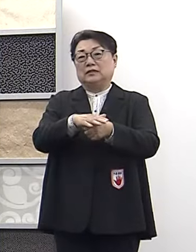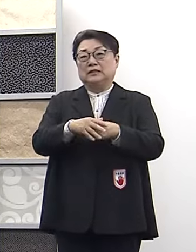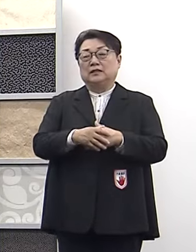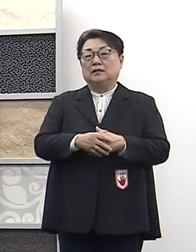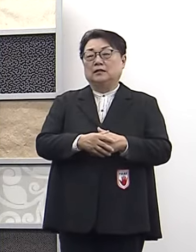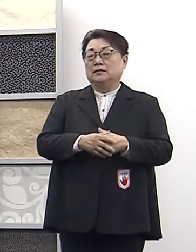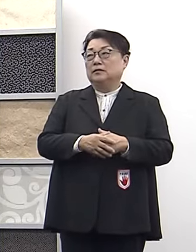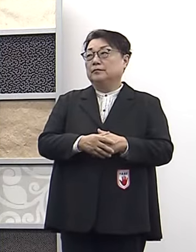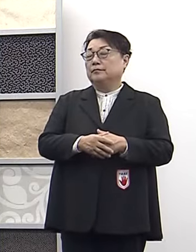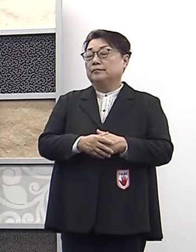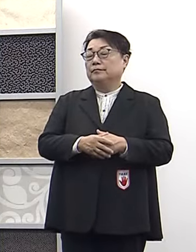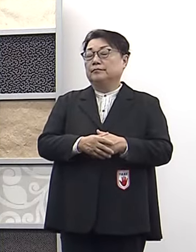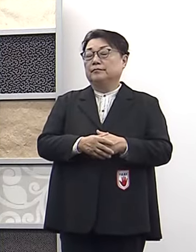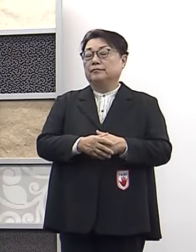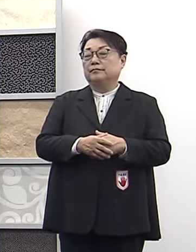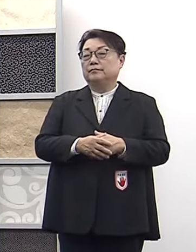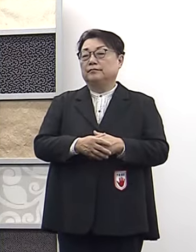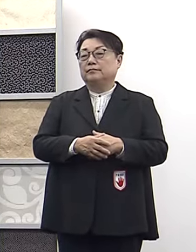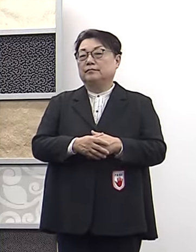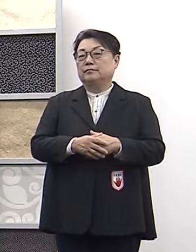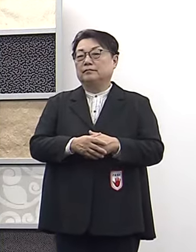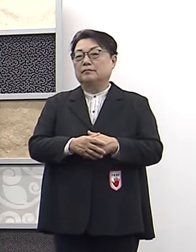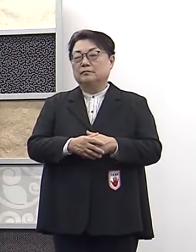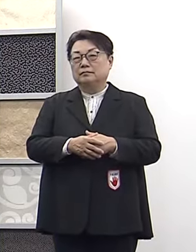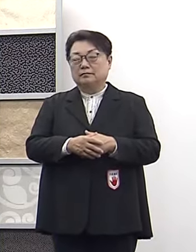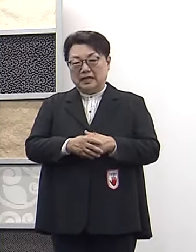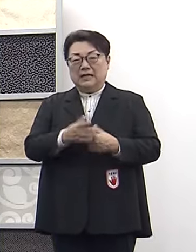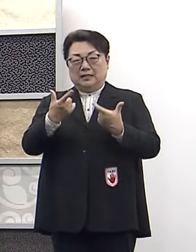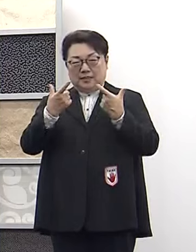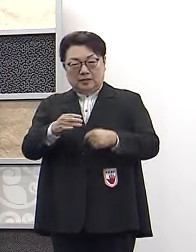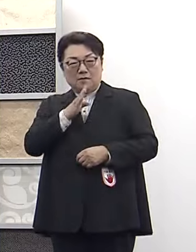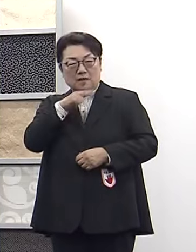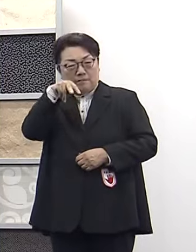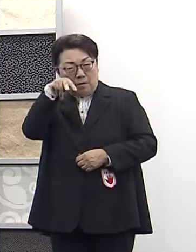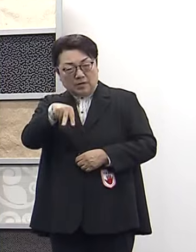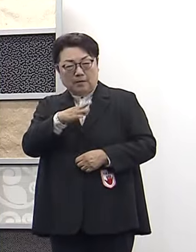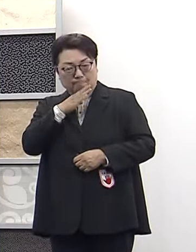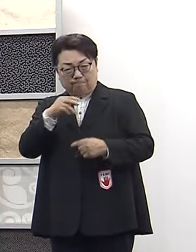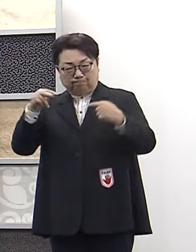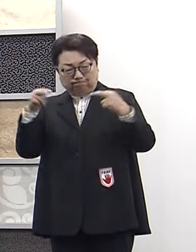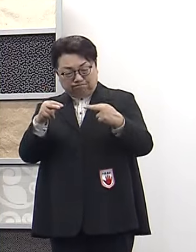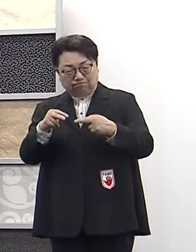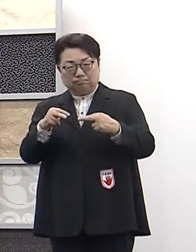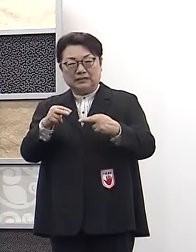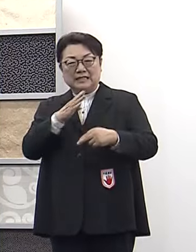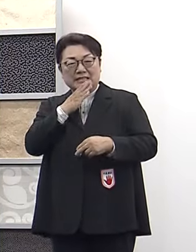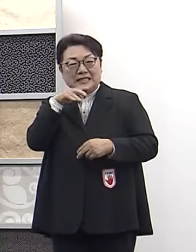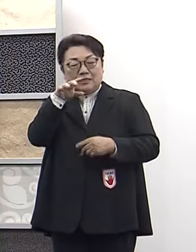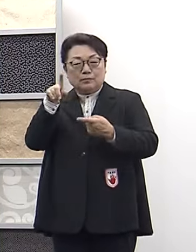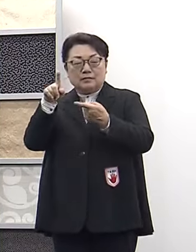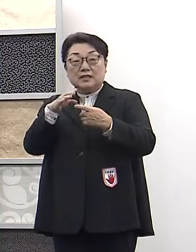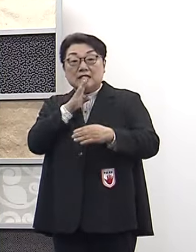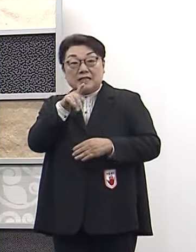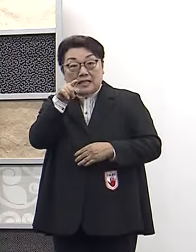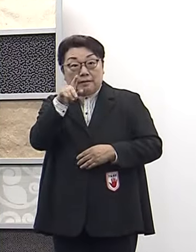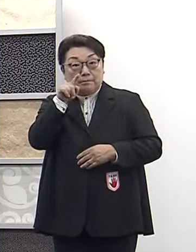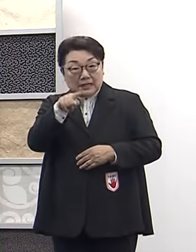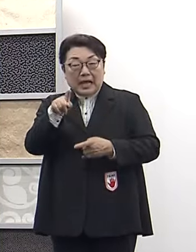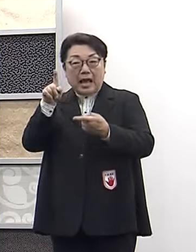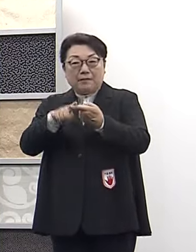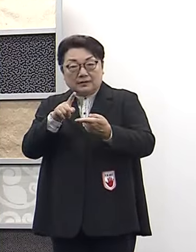今申し上げました、空想の中での議論ではなくて、ファクトに基づく議論をするための重要なそ